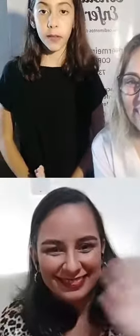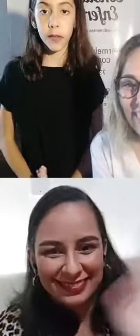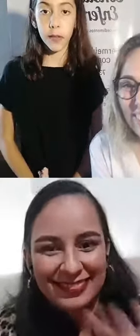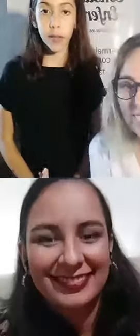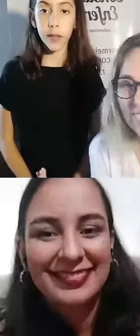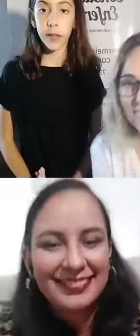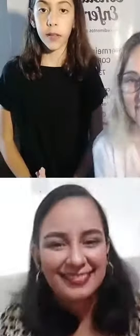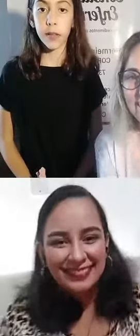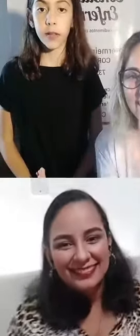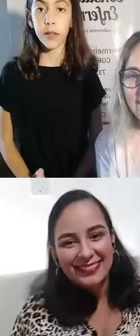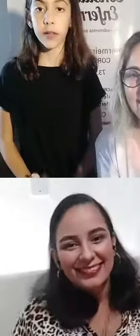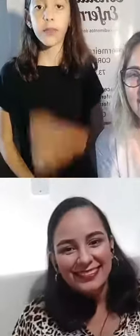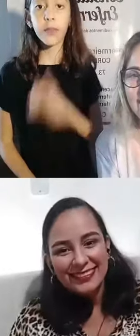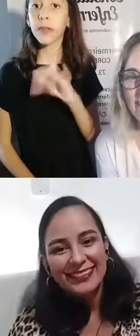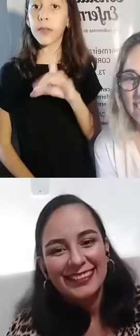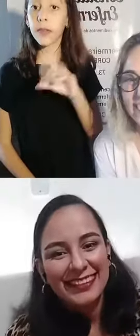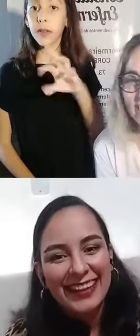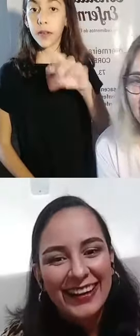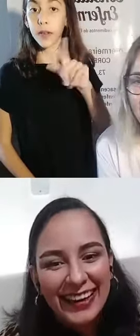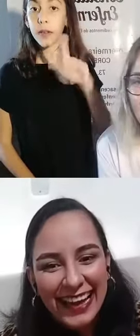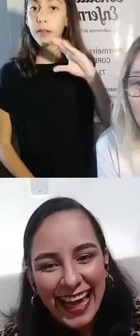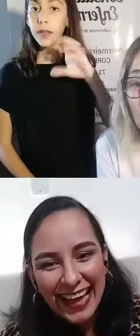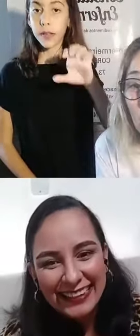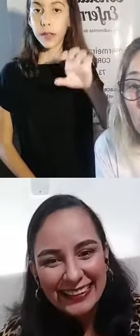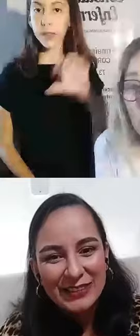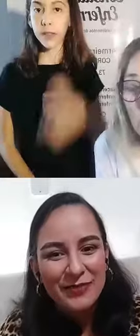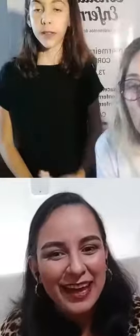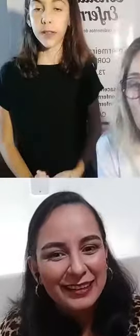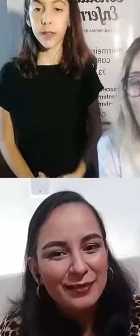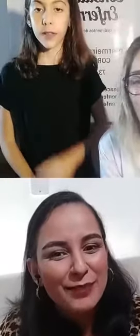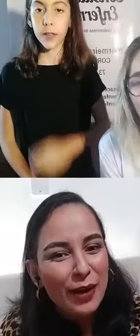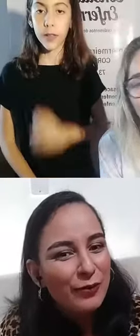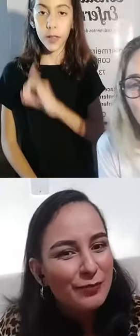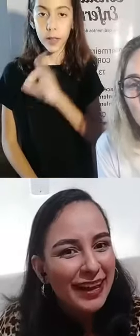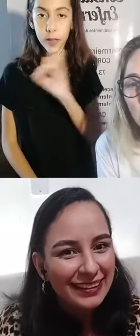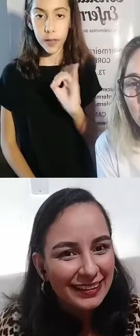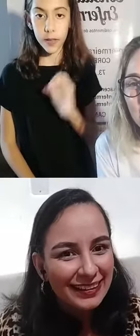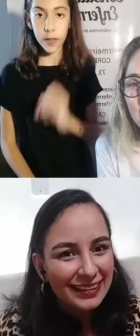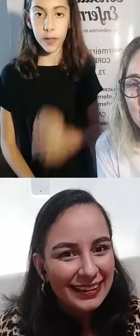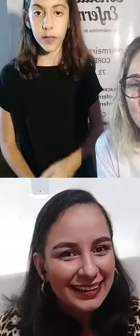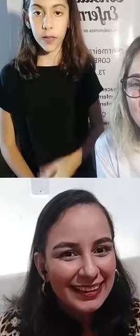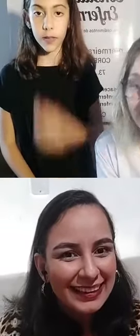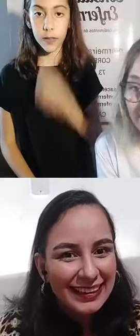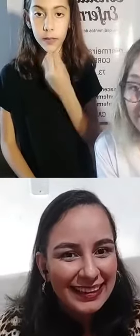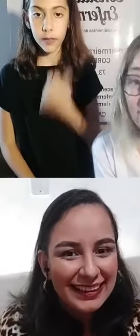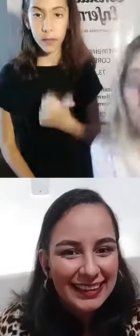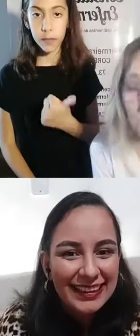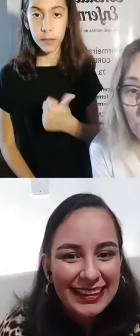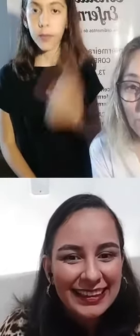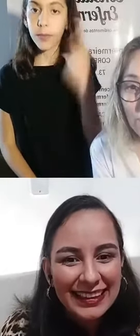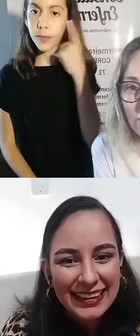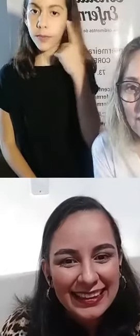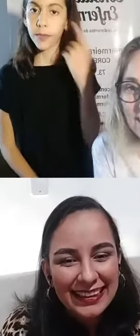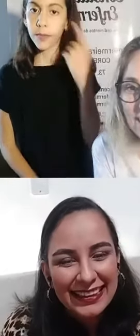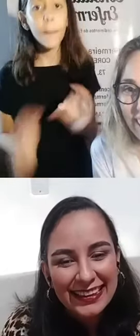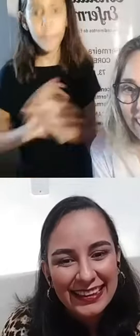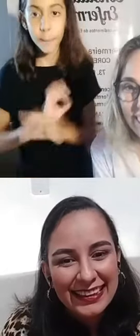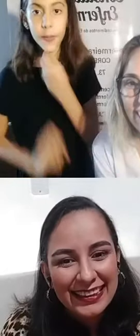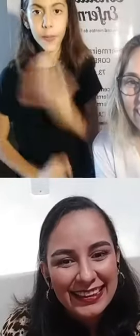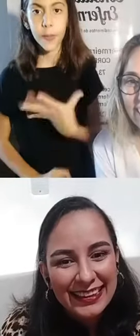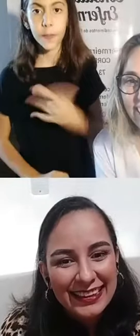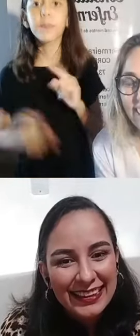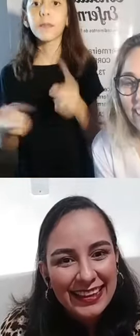Olá, Darluce! Olá, tudo bem? Me ouve bem? Isso, muito! E